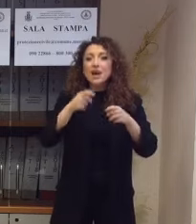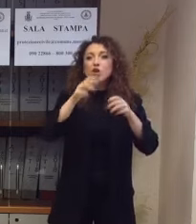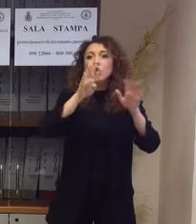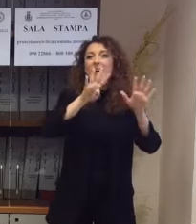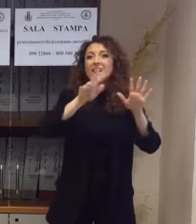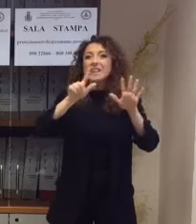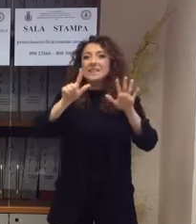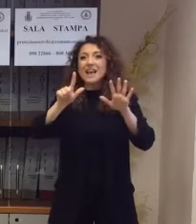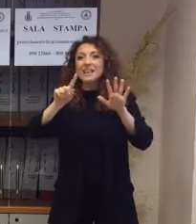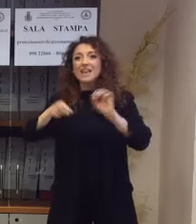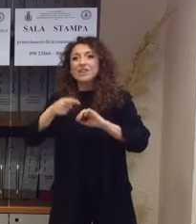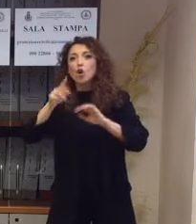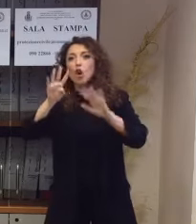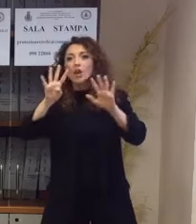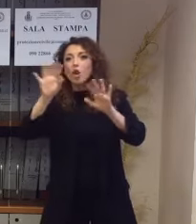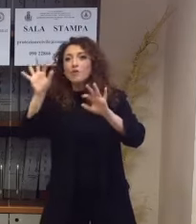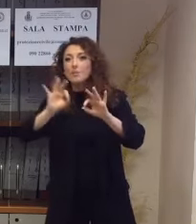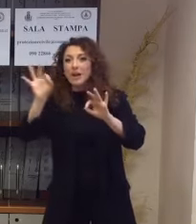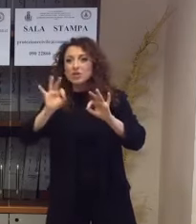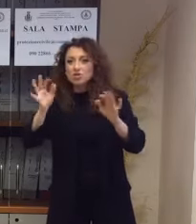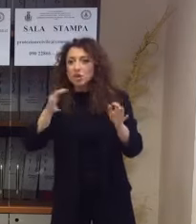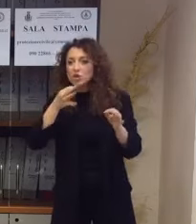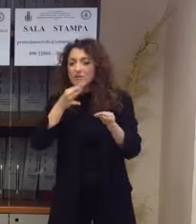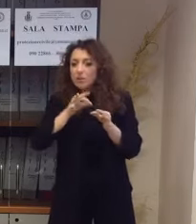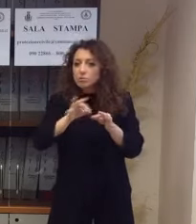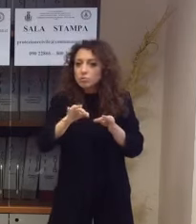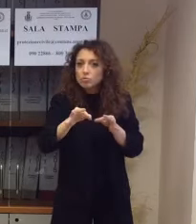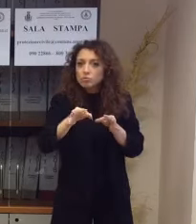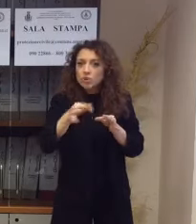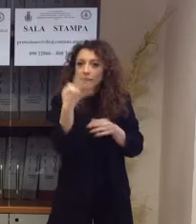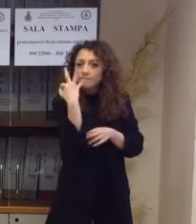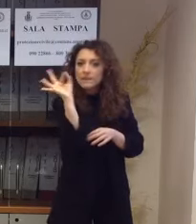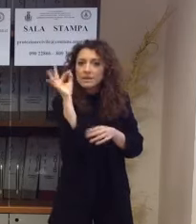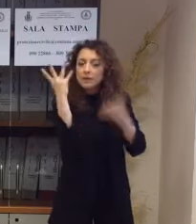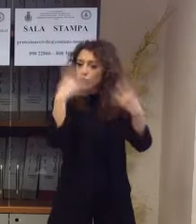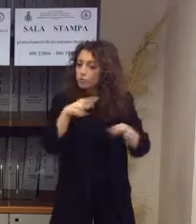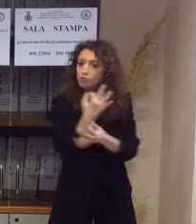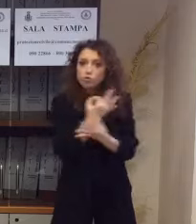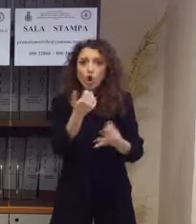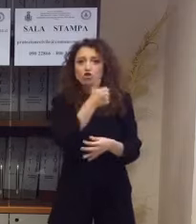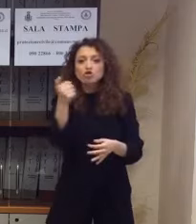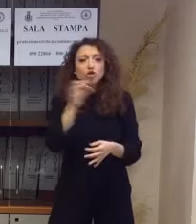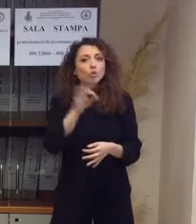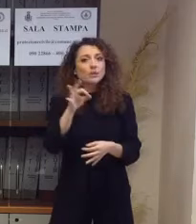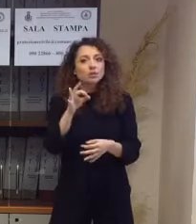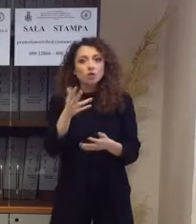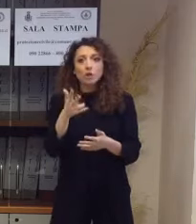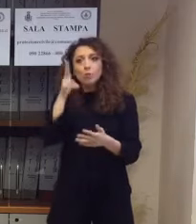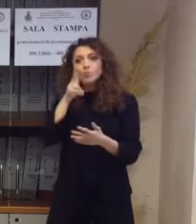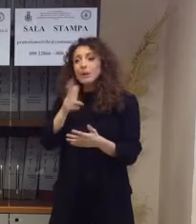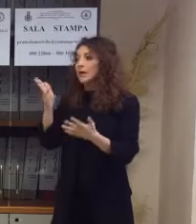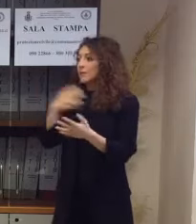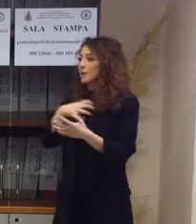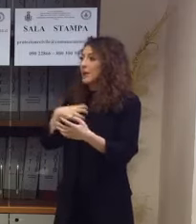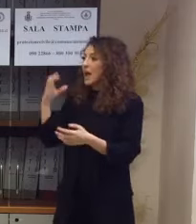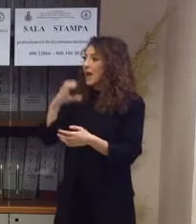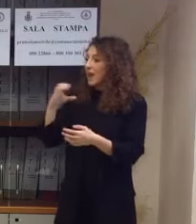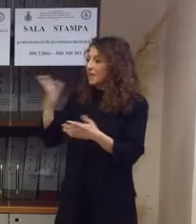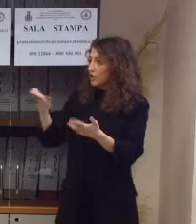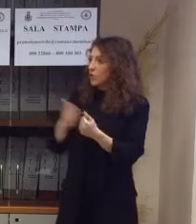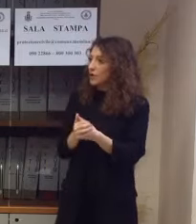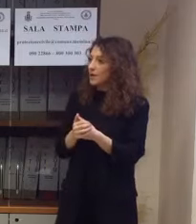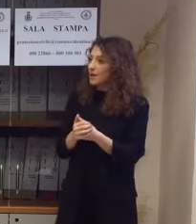97,9%, quindi significa che la misura ha funzionato al 100%. Brava, cara Fiore. Nonostante